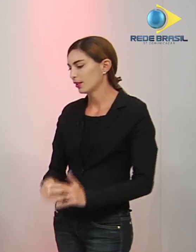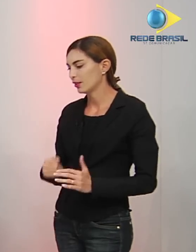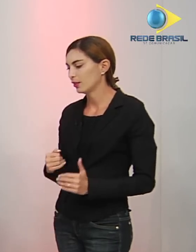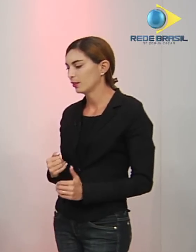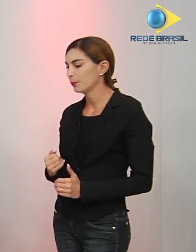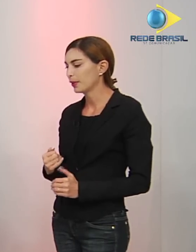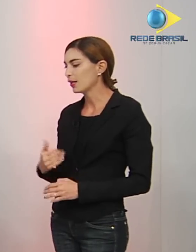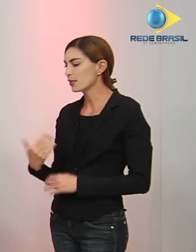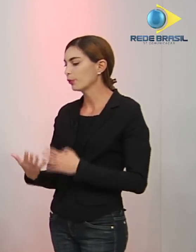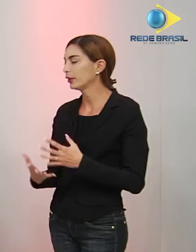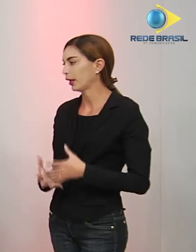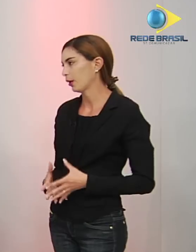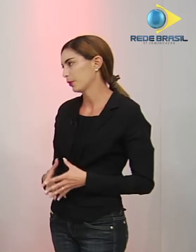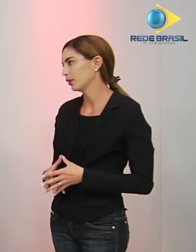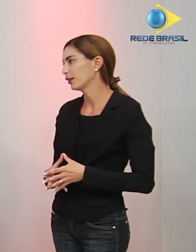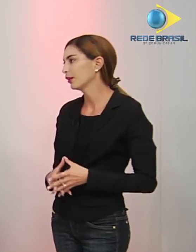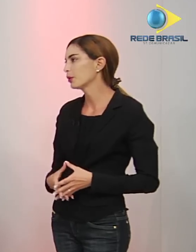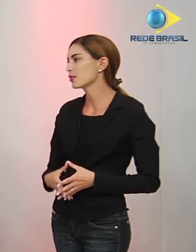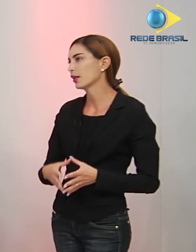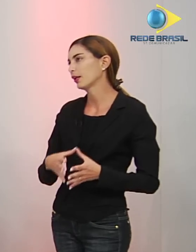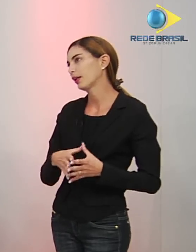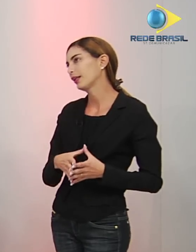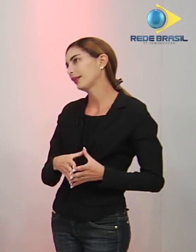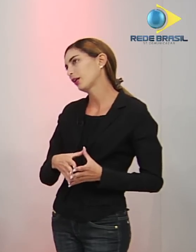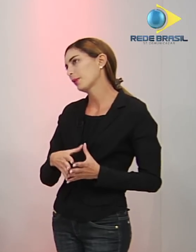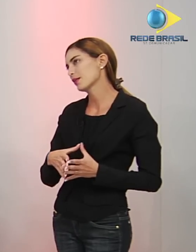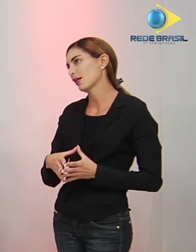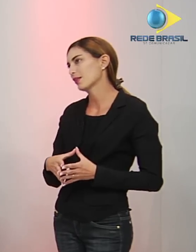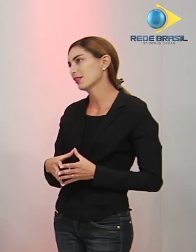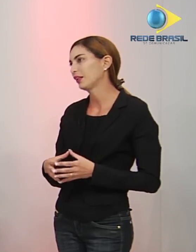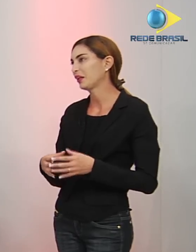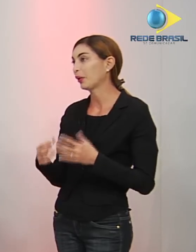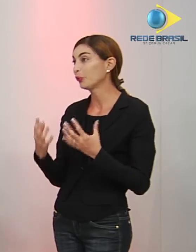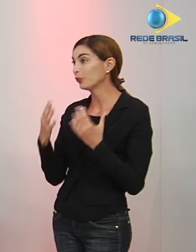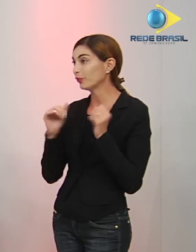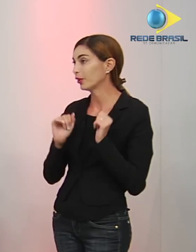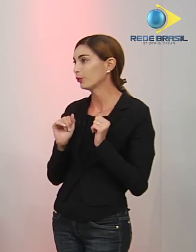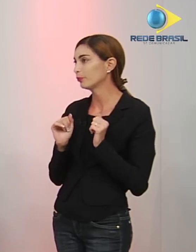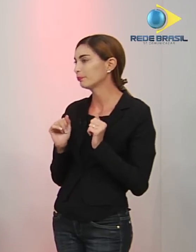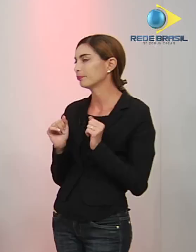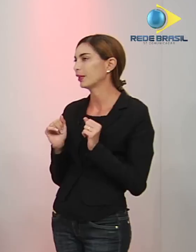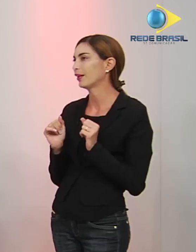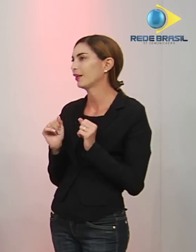Para ser um intérprete de Libras, ele tem que passar por